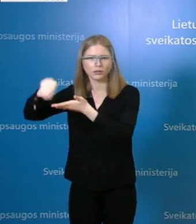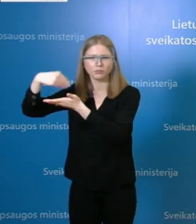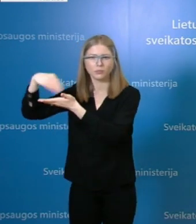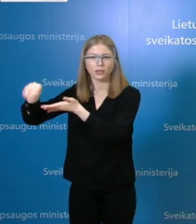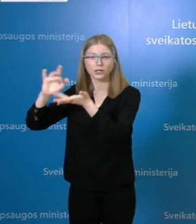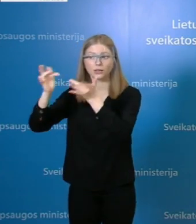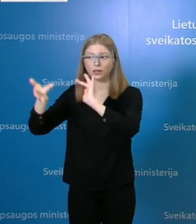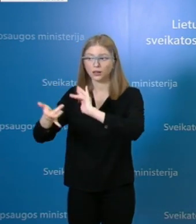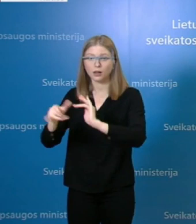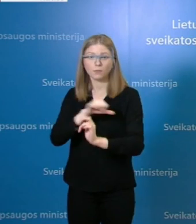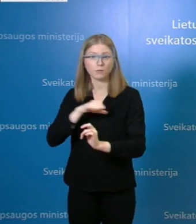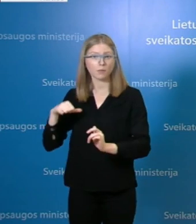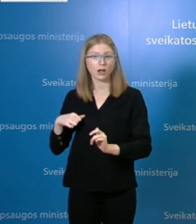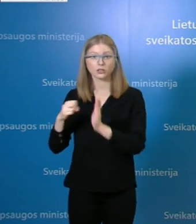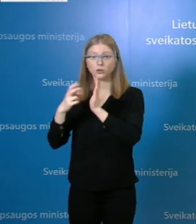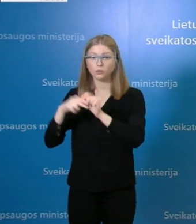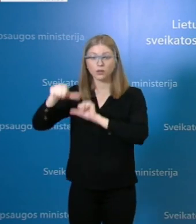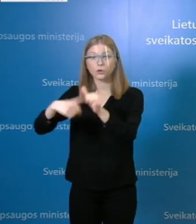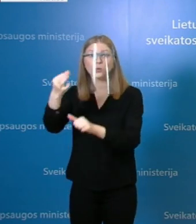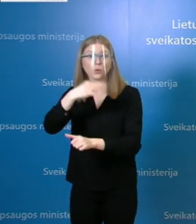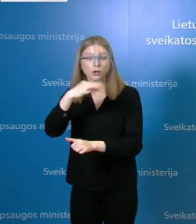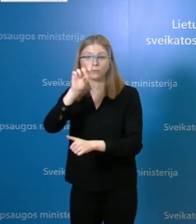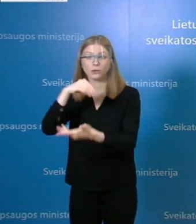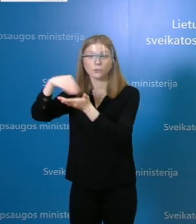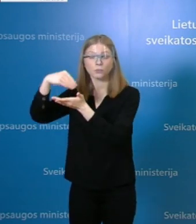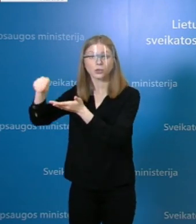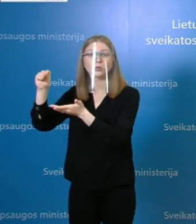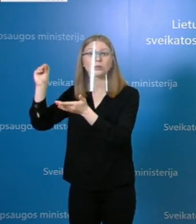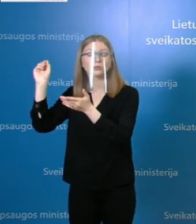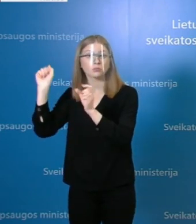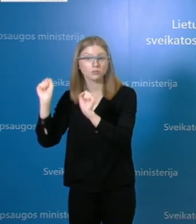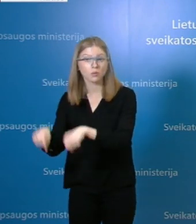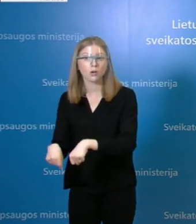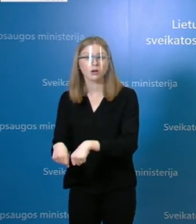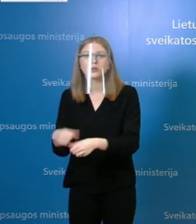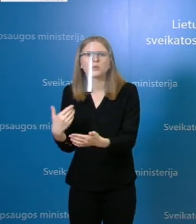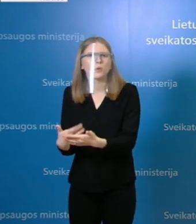yra nubaustos. Kodėl taip yra? Ar tai reiškia, kad trūksta reguliavimo kažkokio?